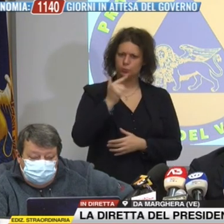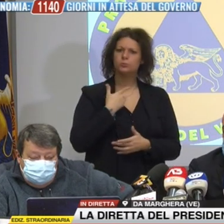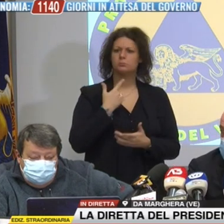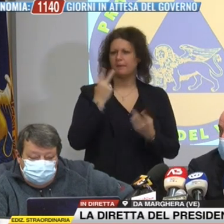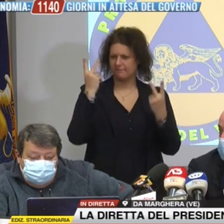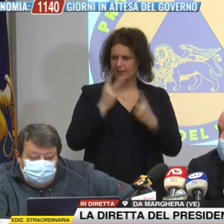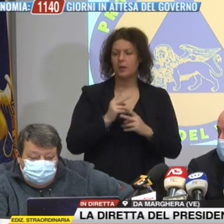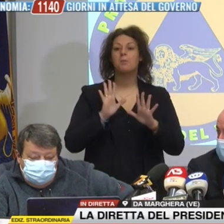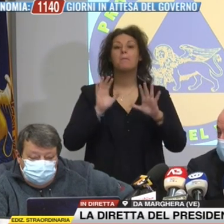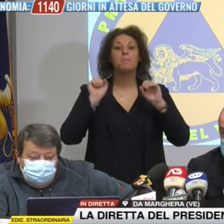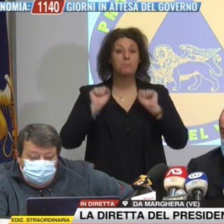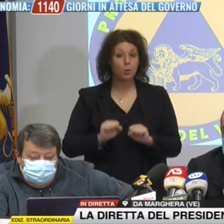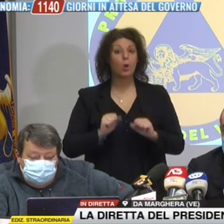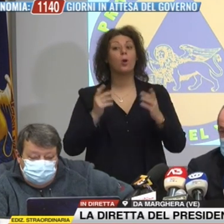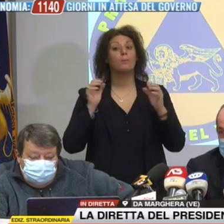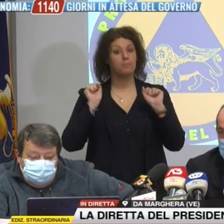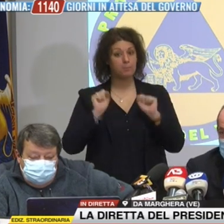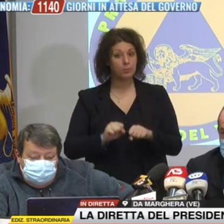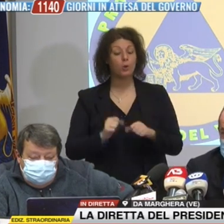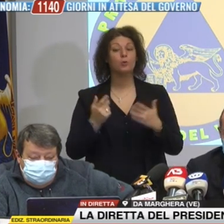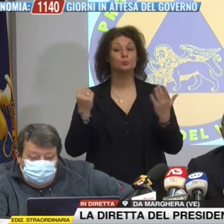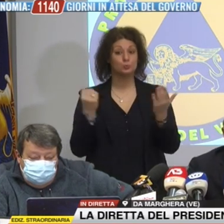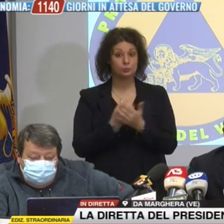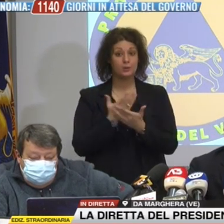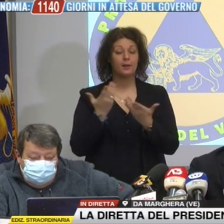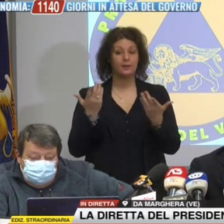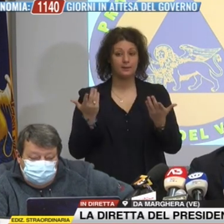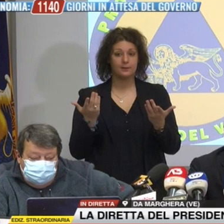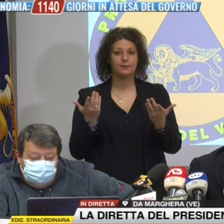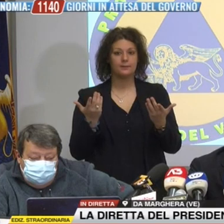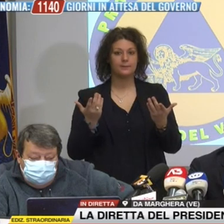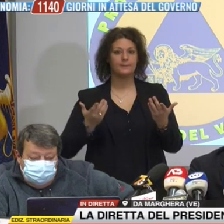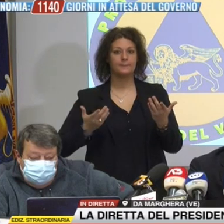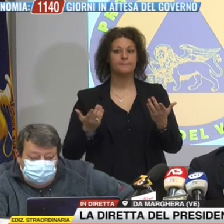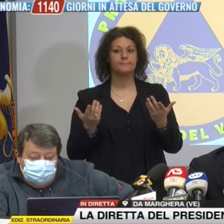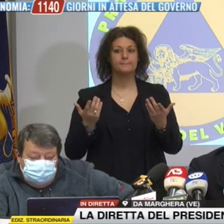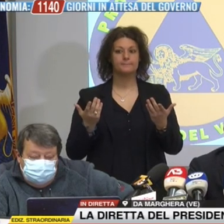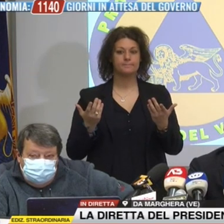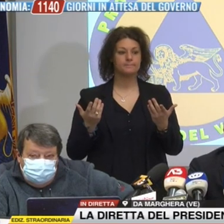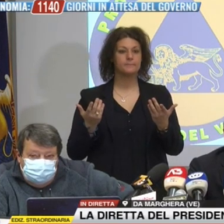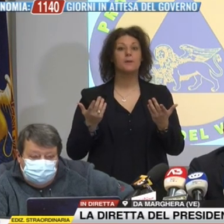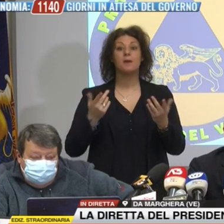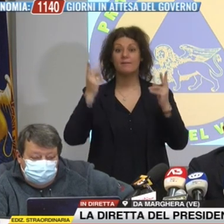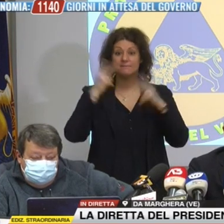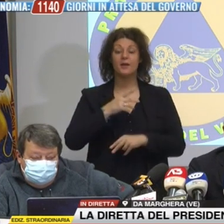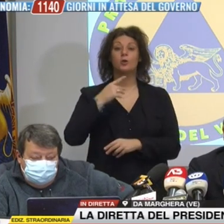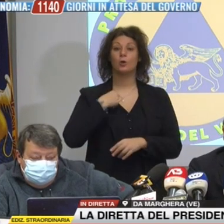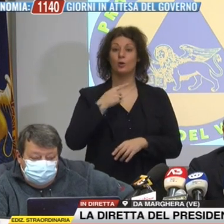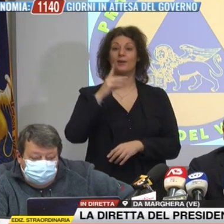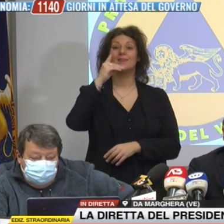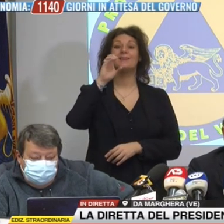casi, uno per l'altro ce l'abbiamo in casa, adesso non voglio dire robe, la